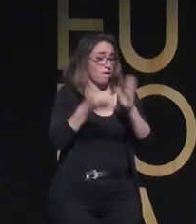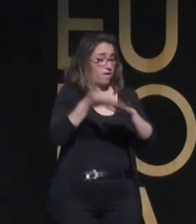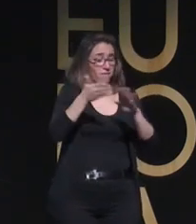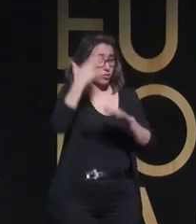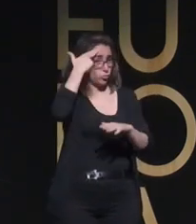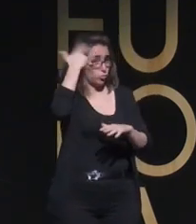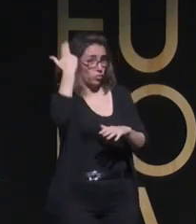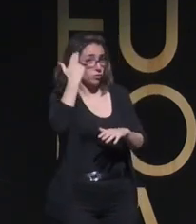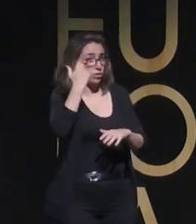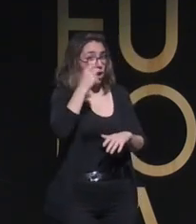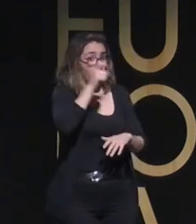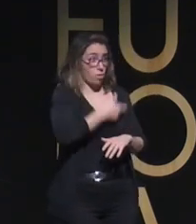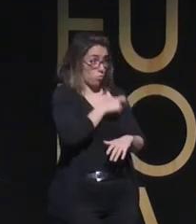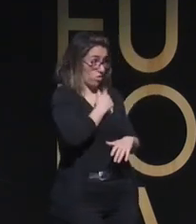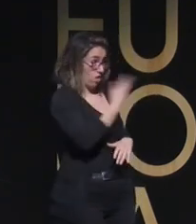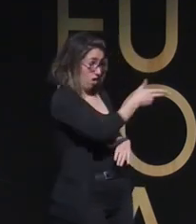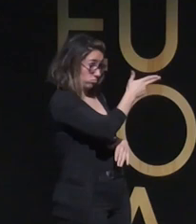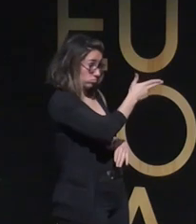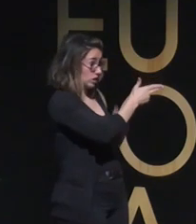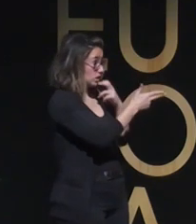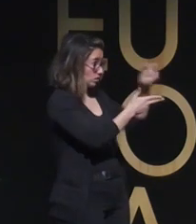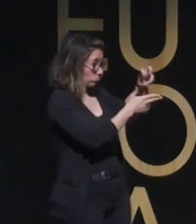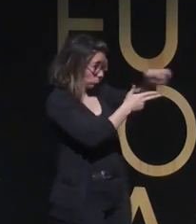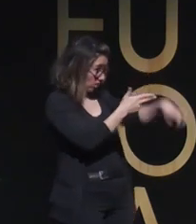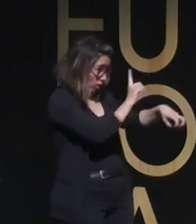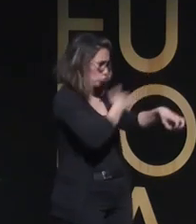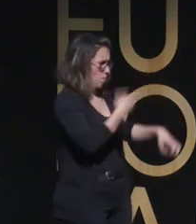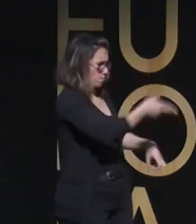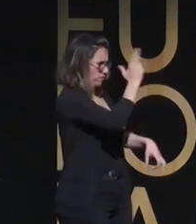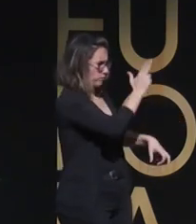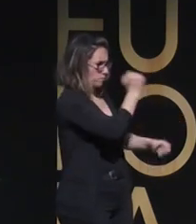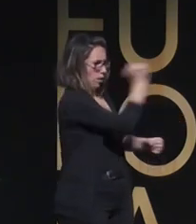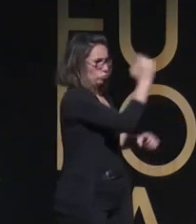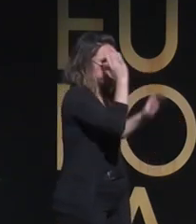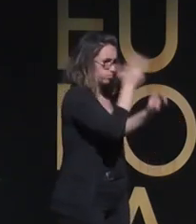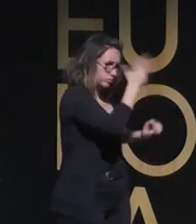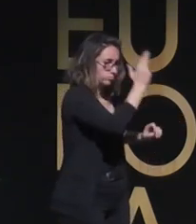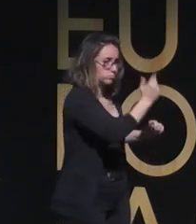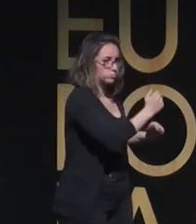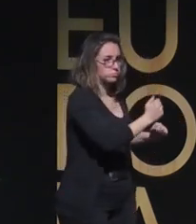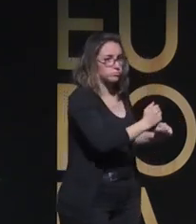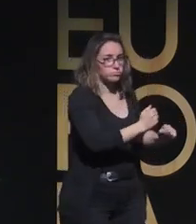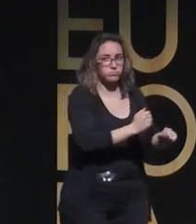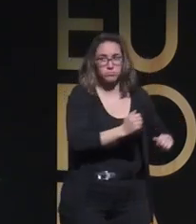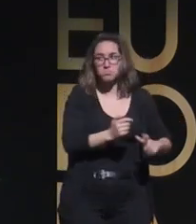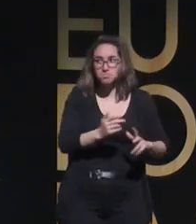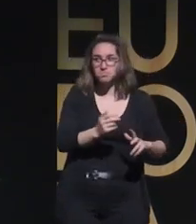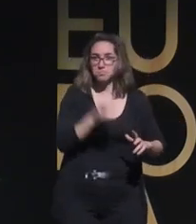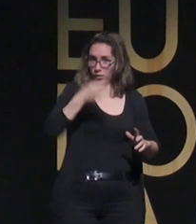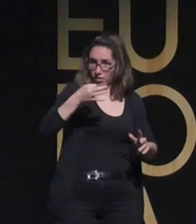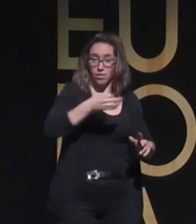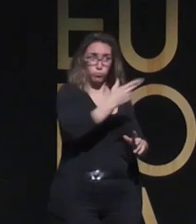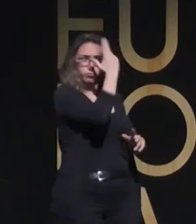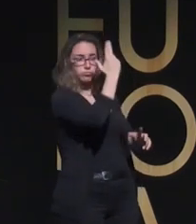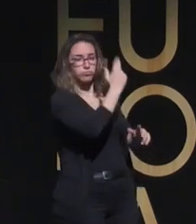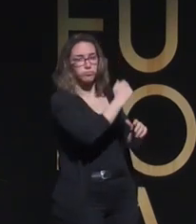policía amenazándole con la pistola diciéndole como, usted no baje de ahí, le pego un tiro, ¿no? Y la historia era real.